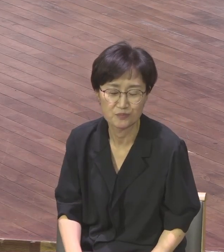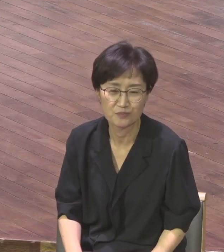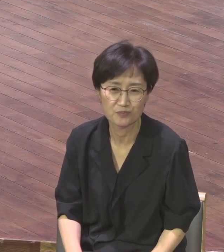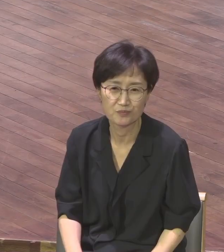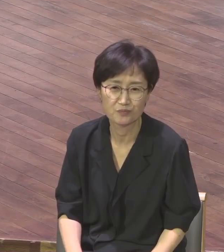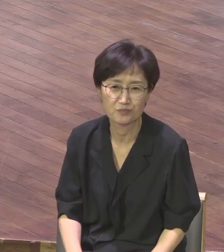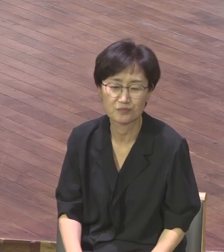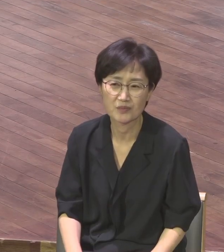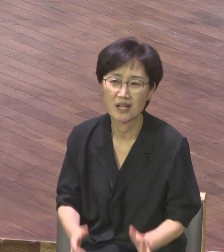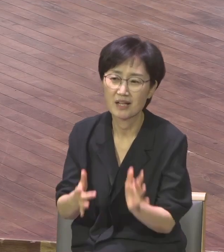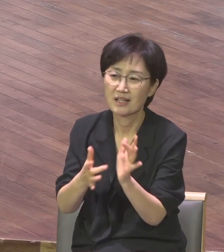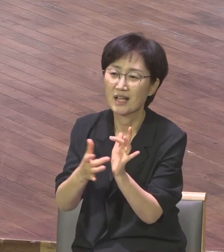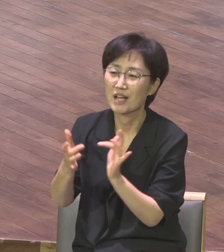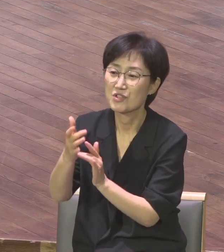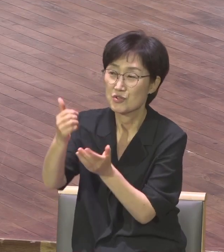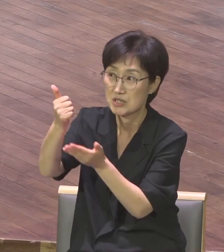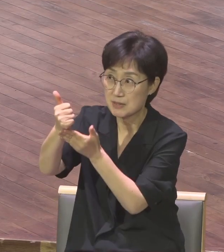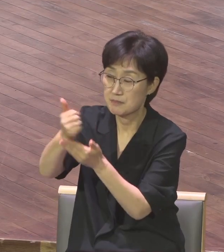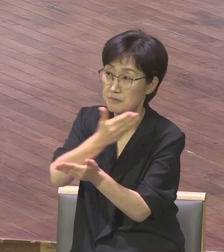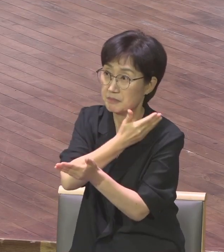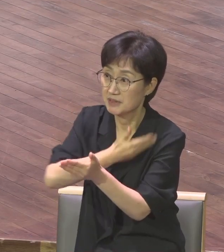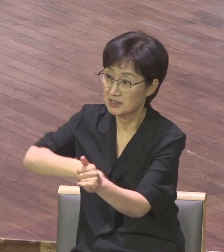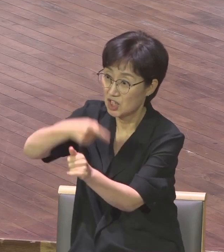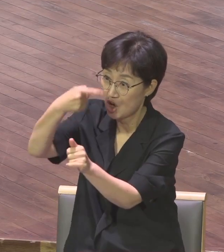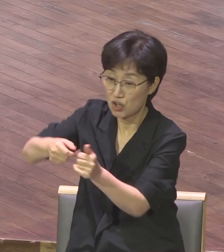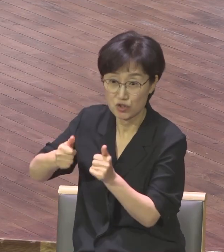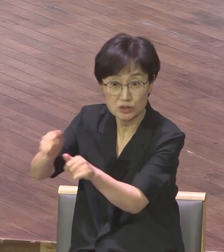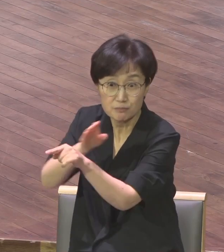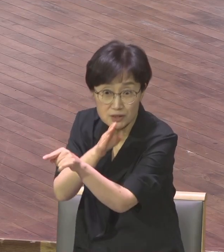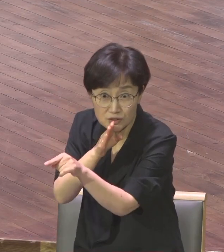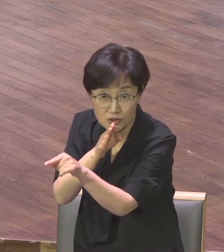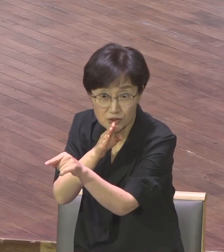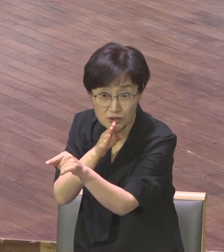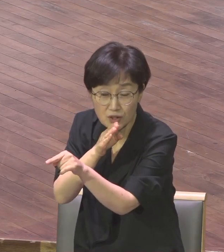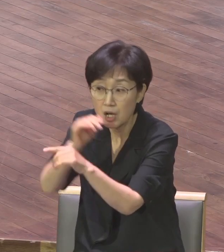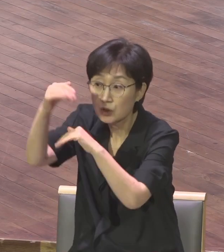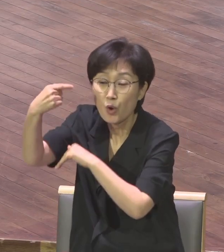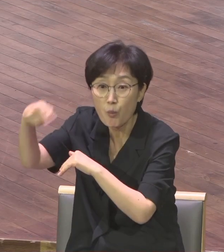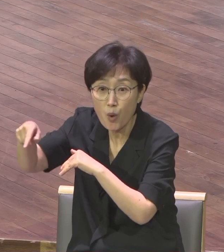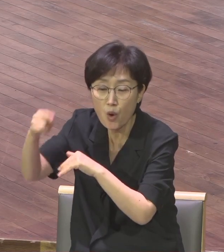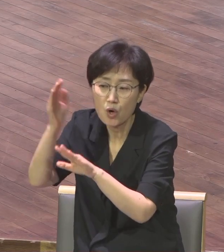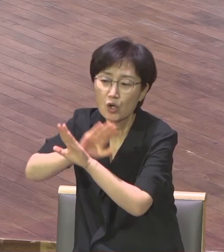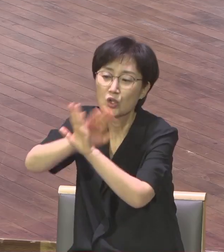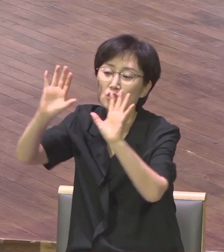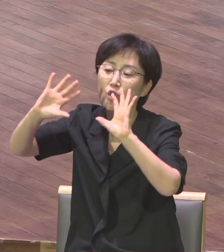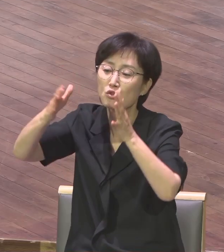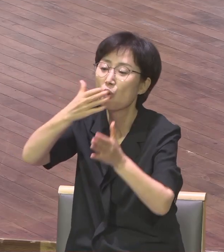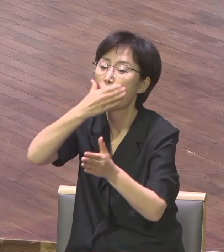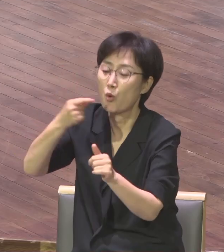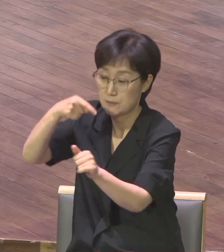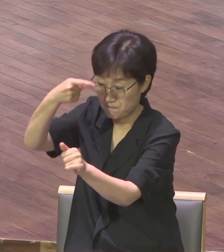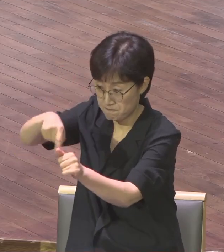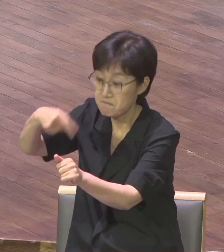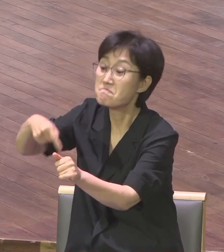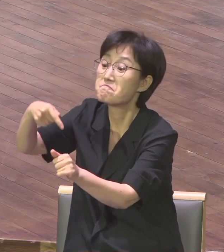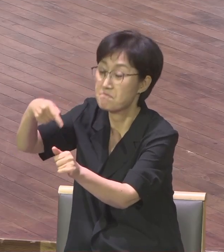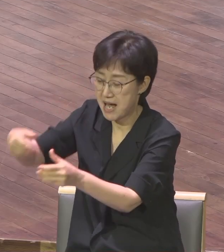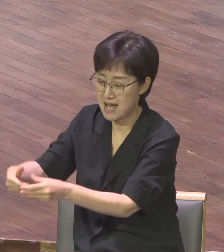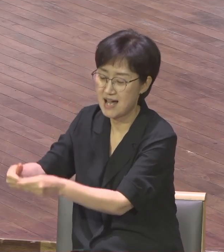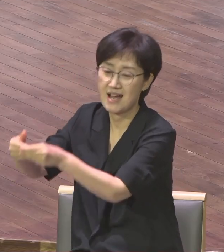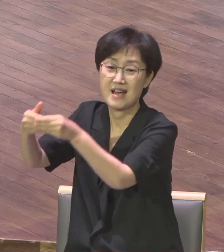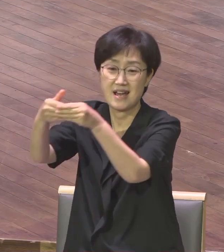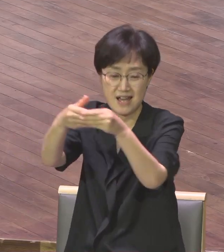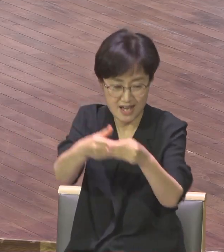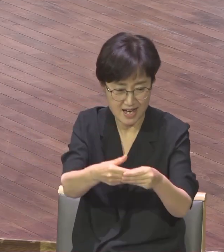예수님께서 보여주신 제자 양육의 이 특징은요, 천국 복음을 가르치시고 현장에서 그